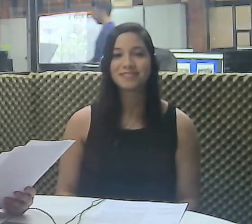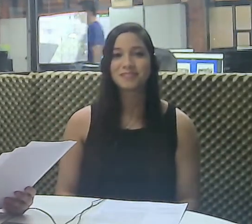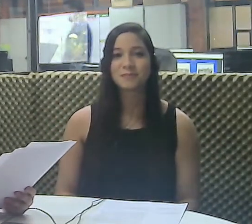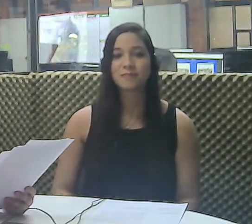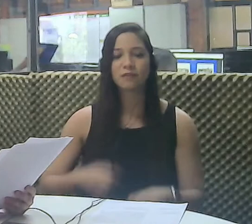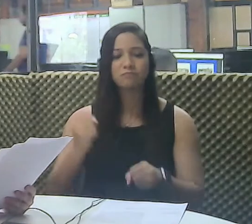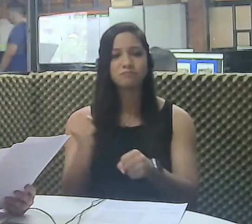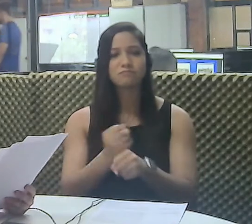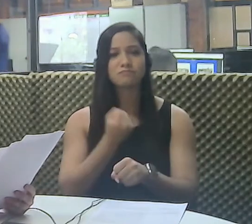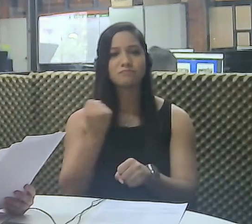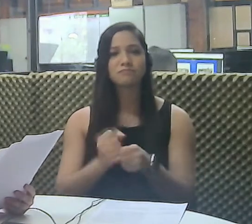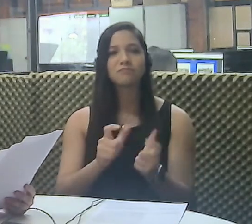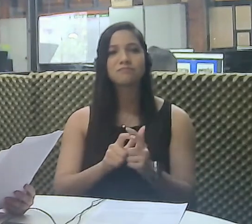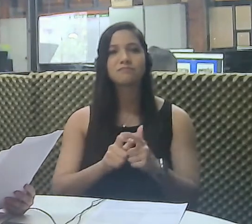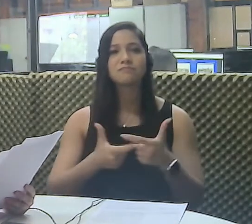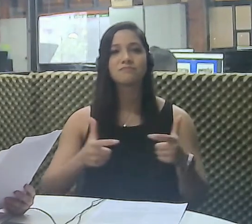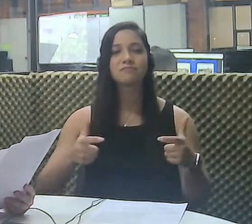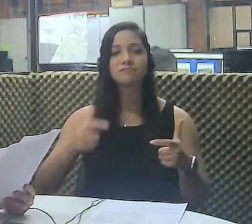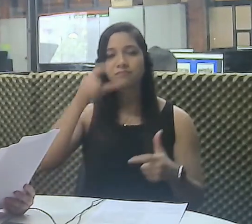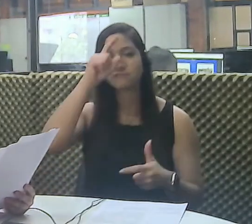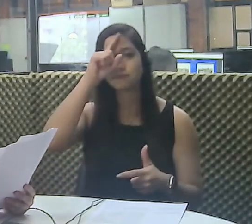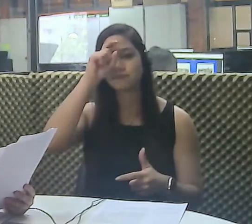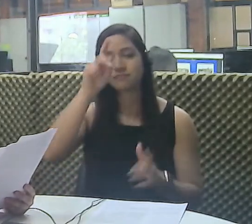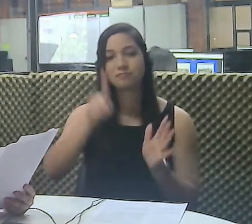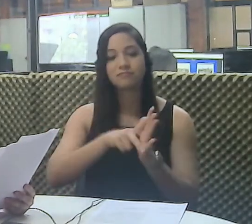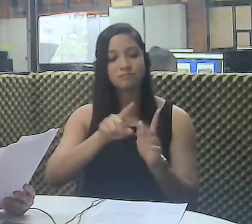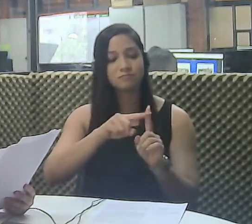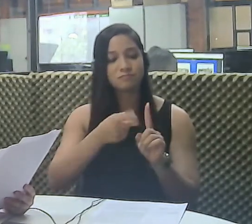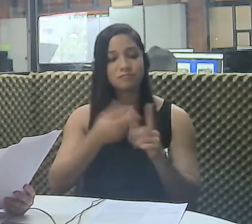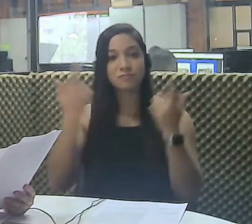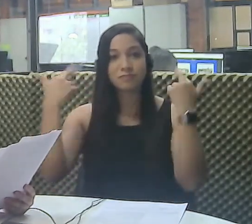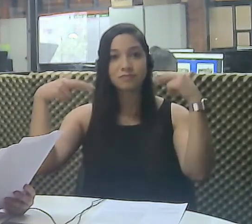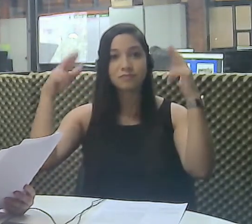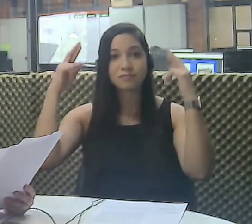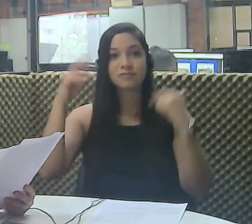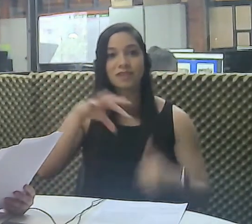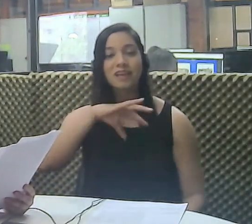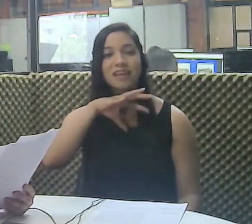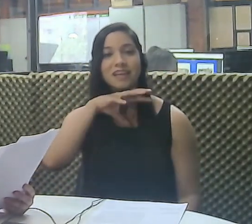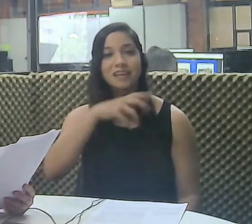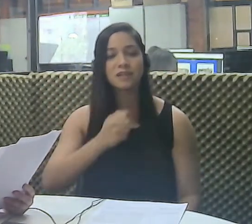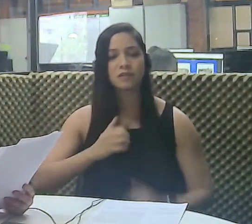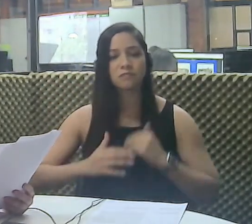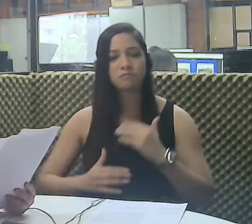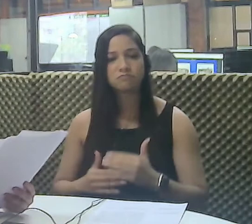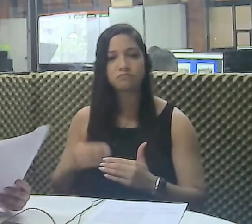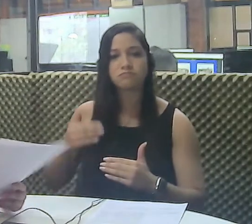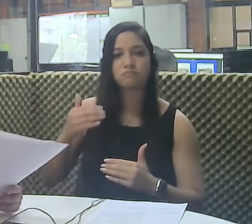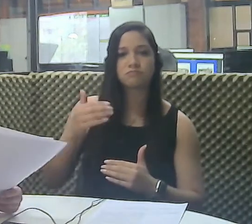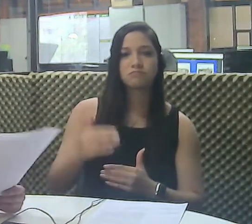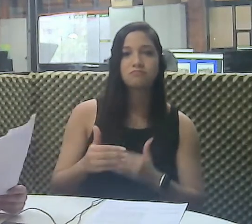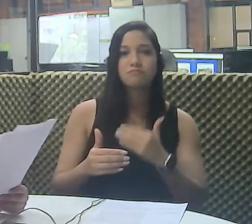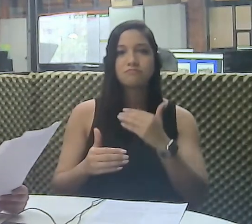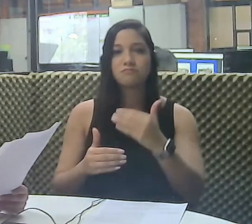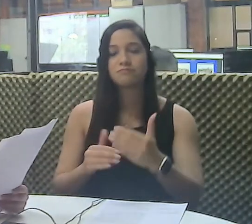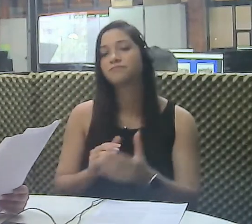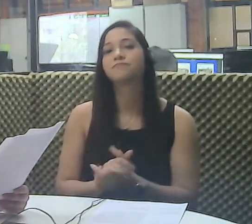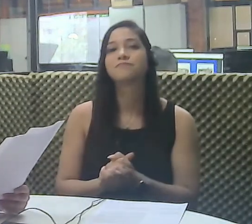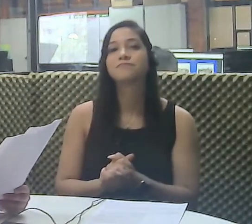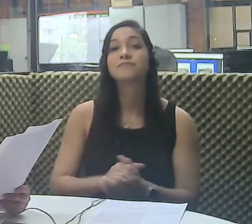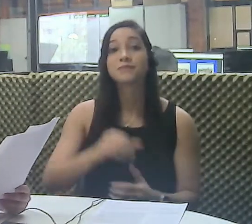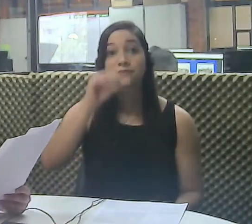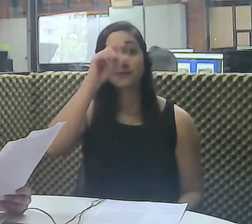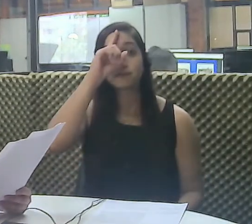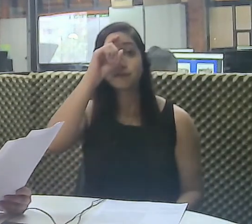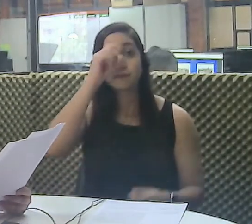em obras de ampliação do Hospital e Maternidade Municipal Dr odelmo Leão Carneiro estão em andamento no